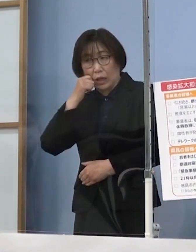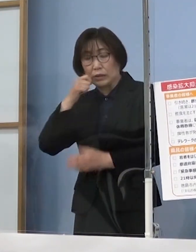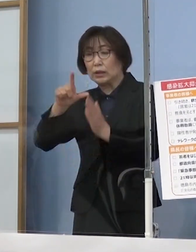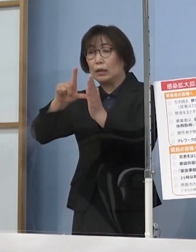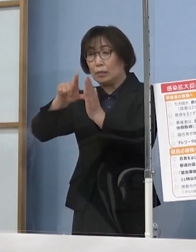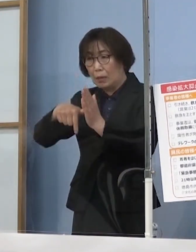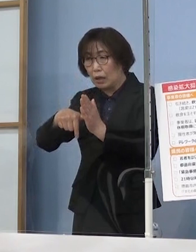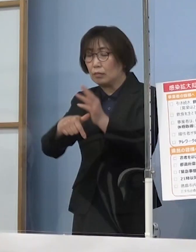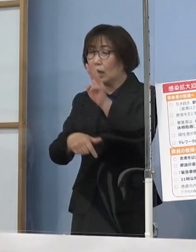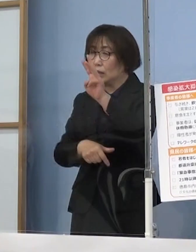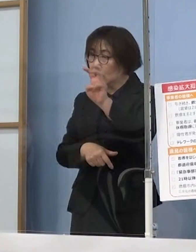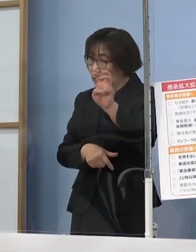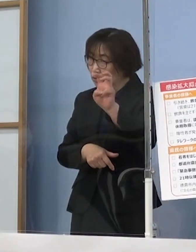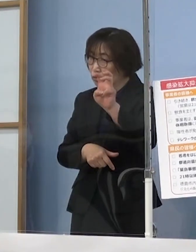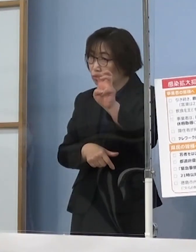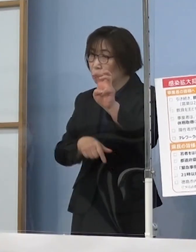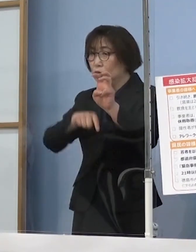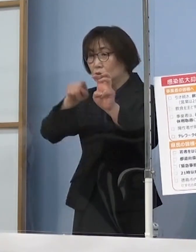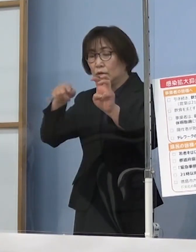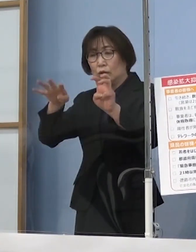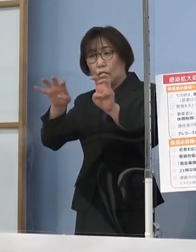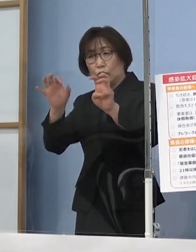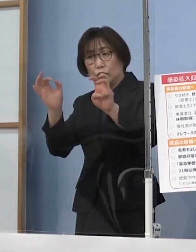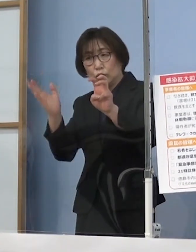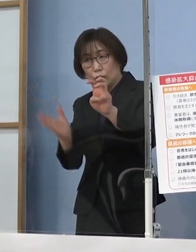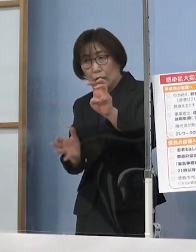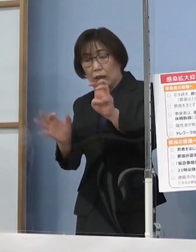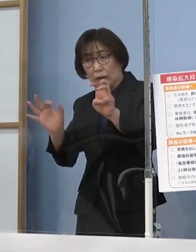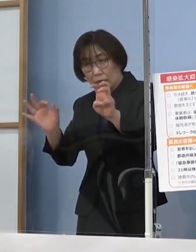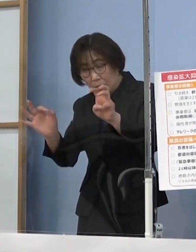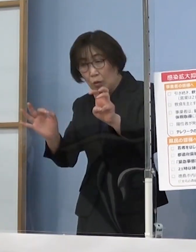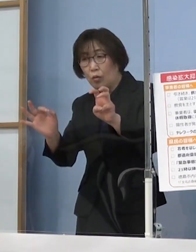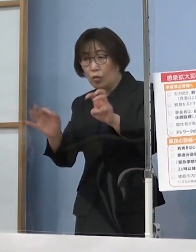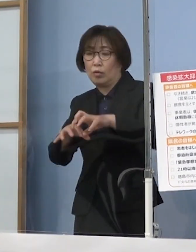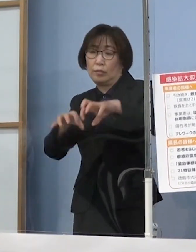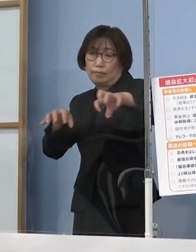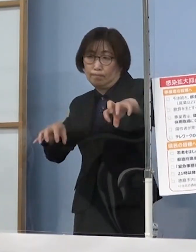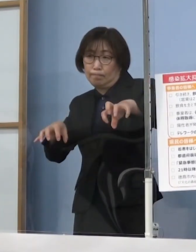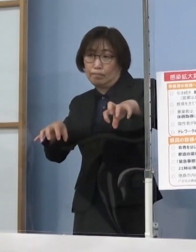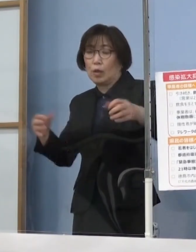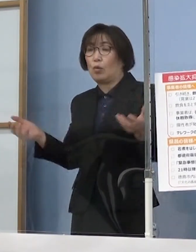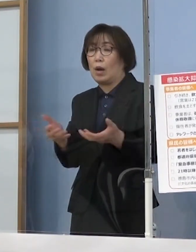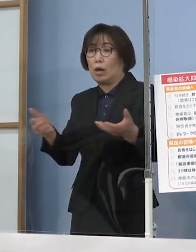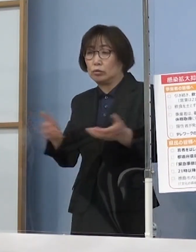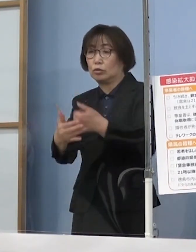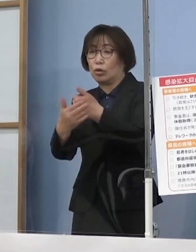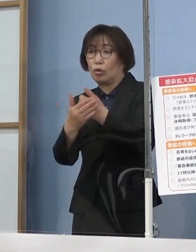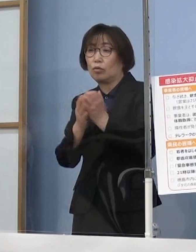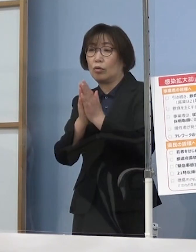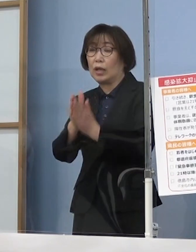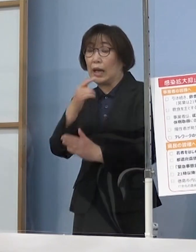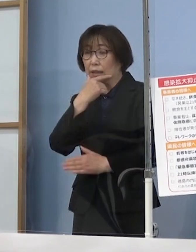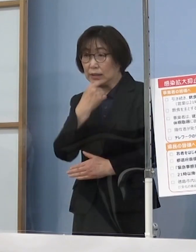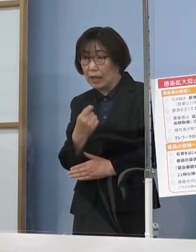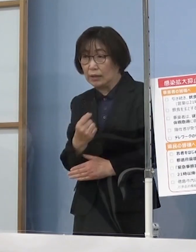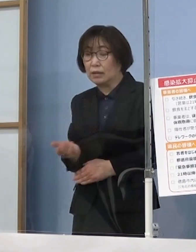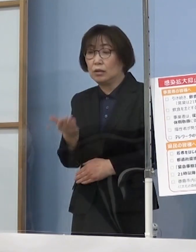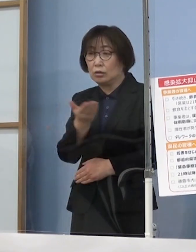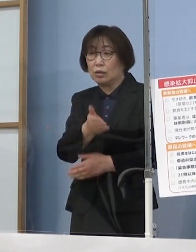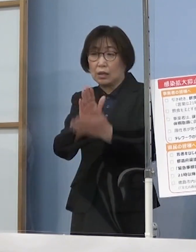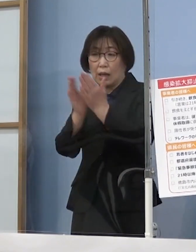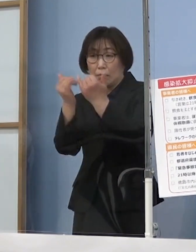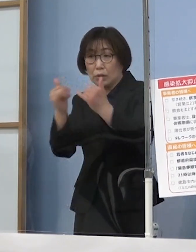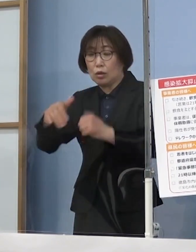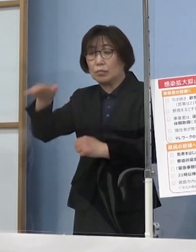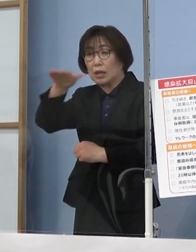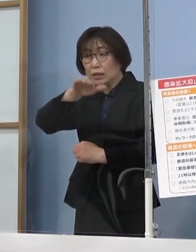3割、4割という形でご協力をお願いを申し上げたいと思います。そして次に県民の皆様方へのお